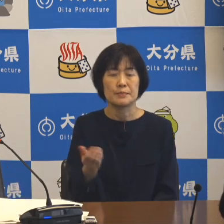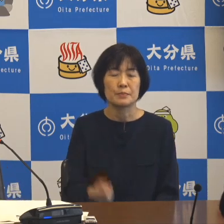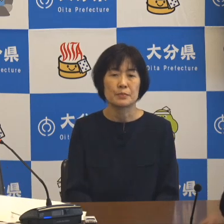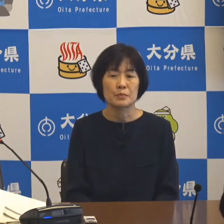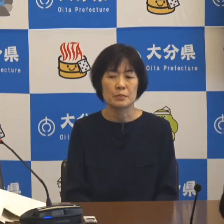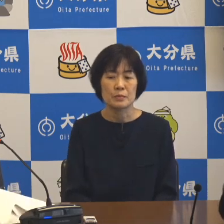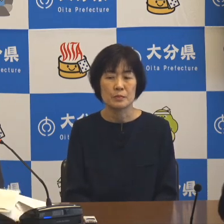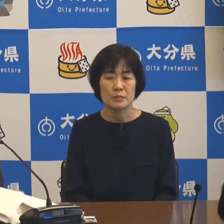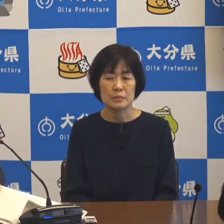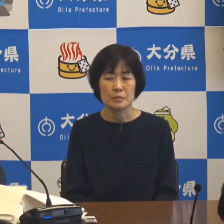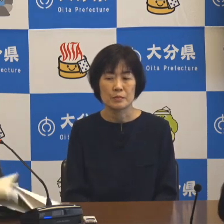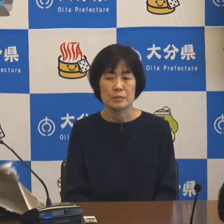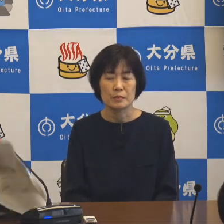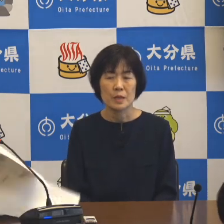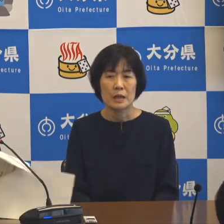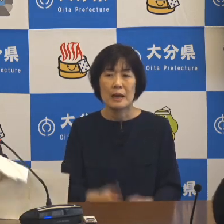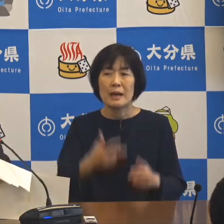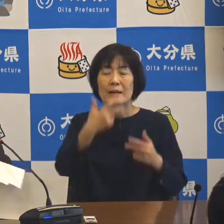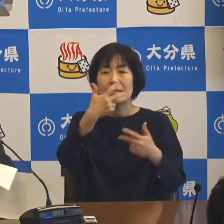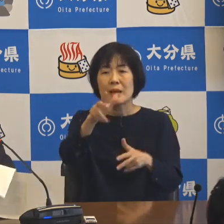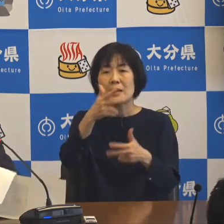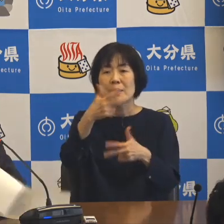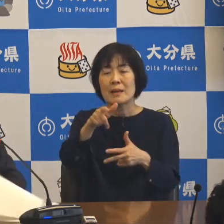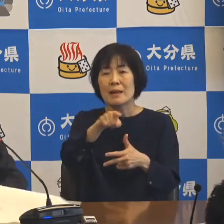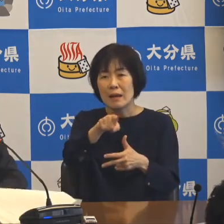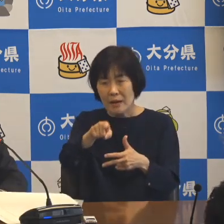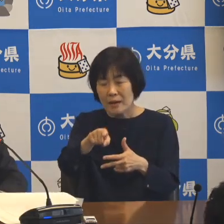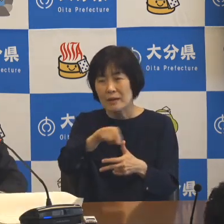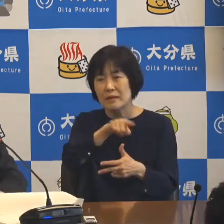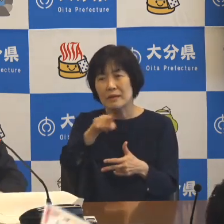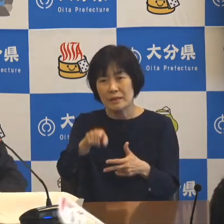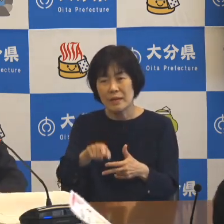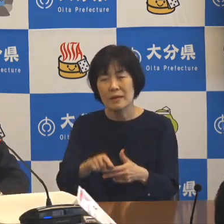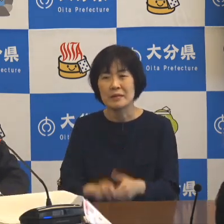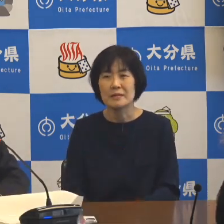七夕縁日で縁結び、あと、